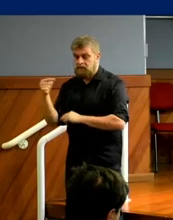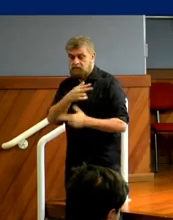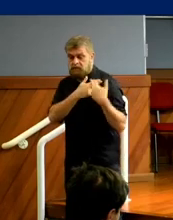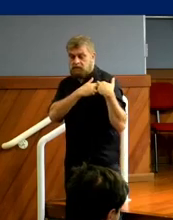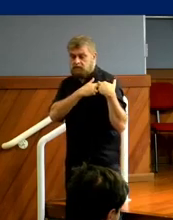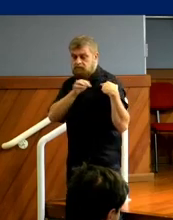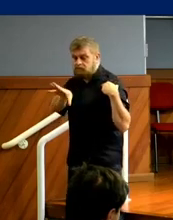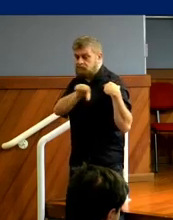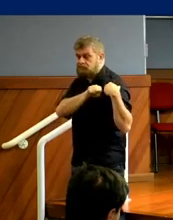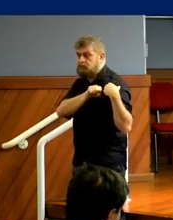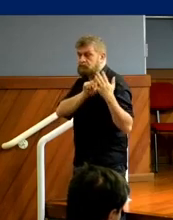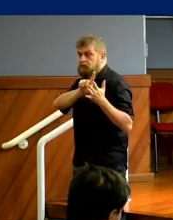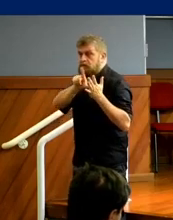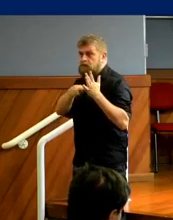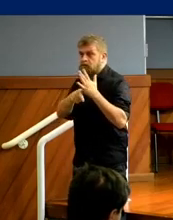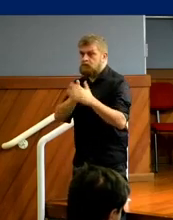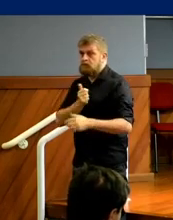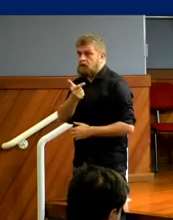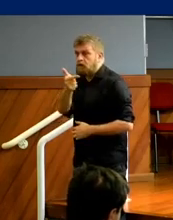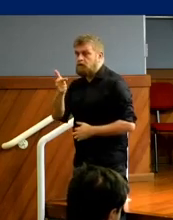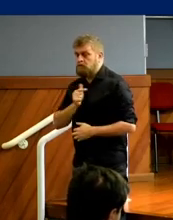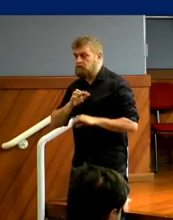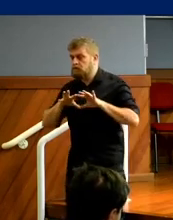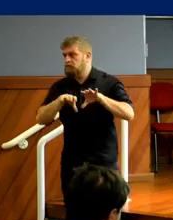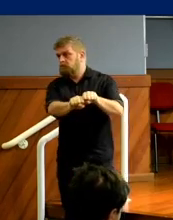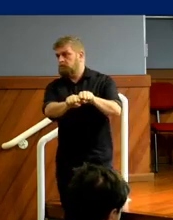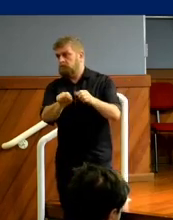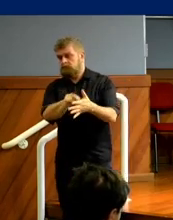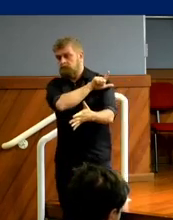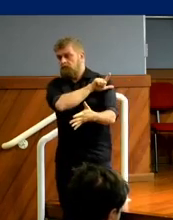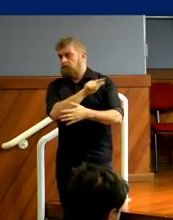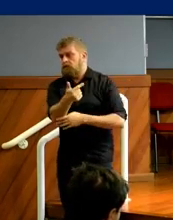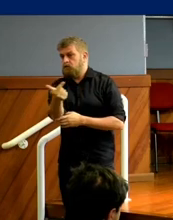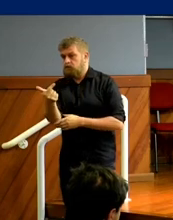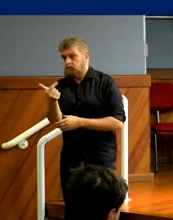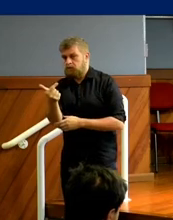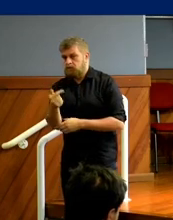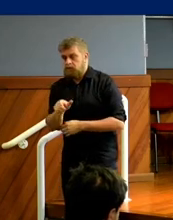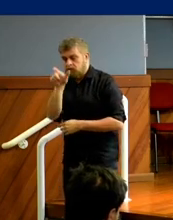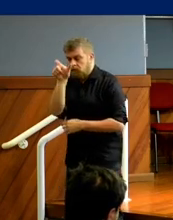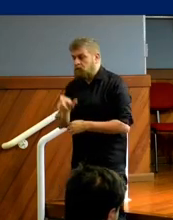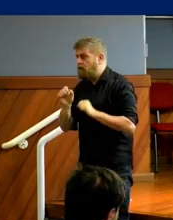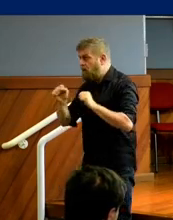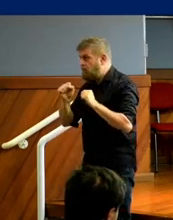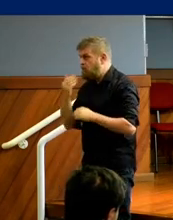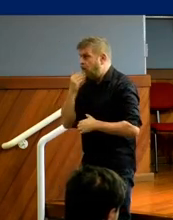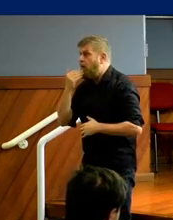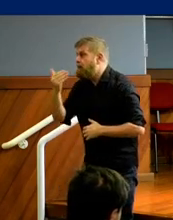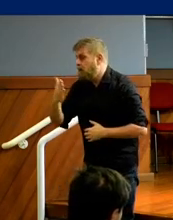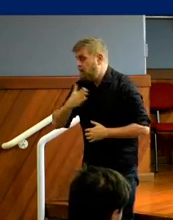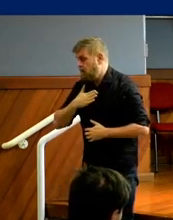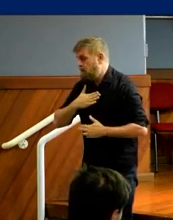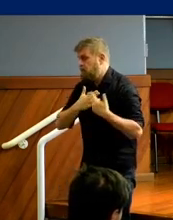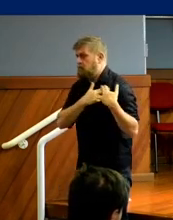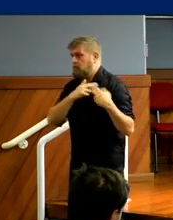pode requerer depois? E, gente, não tem uso capião. Não tem. Então, assim, a pessoa pode chegar e ela pode requerer, né? Então,